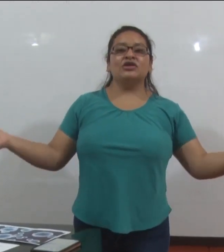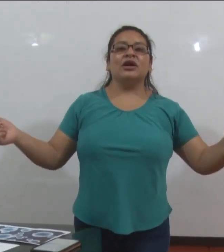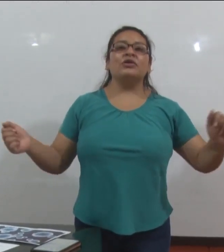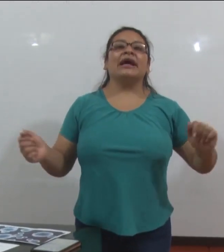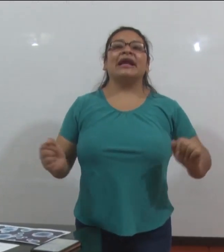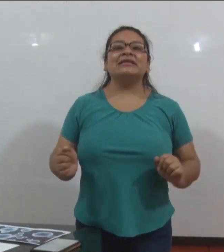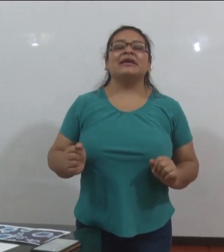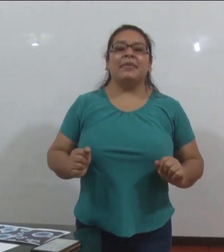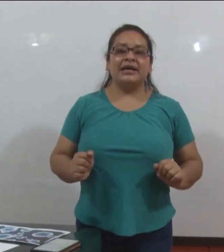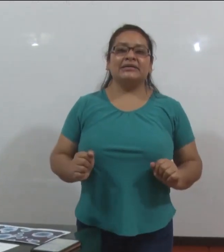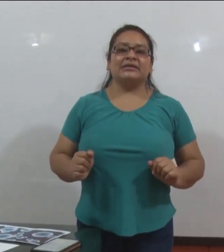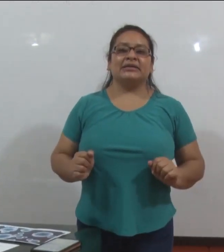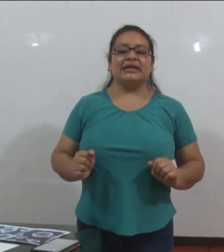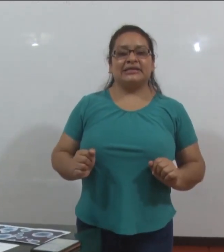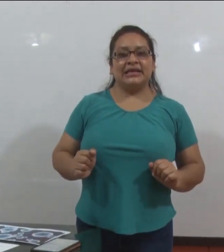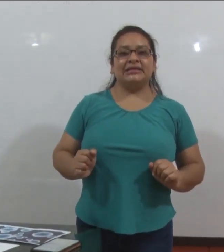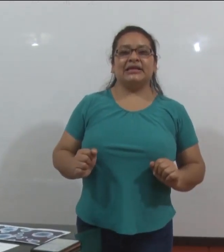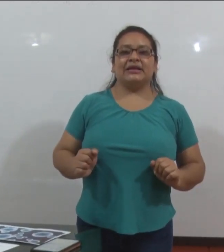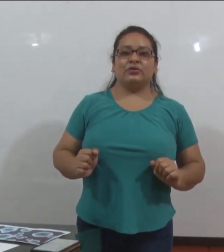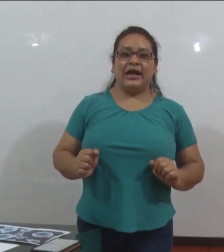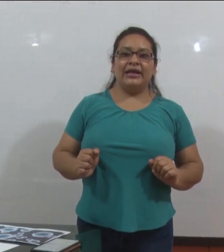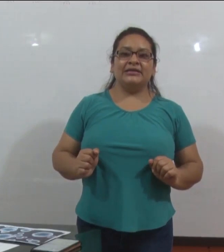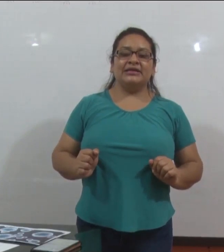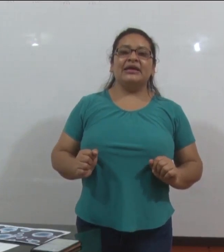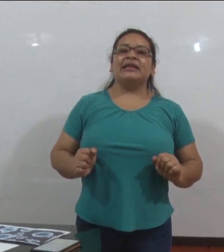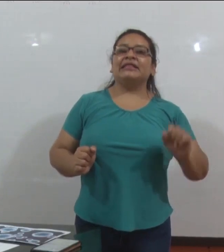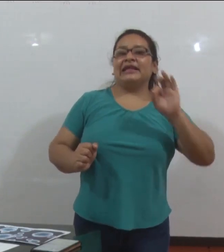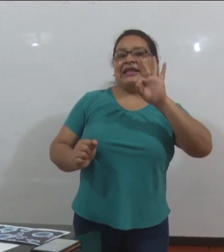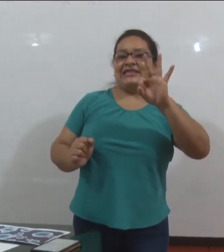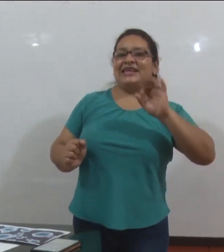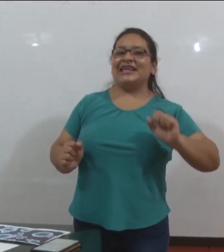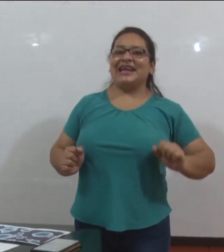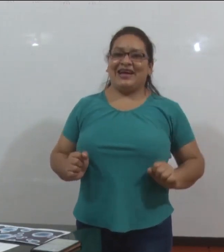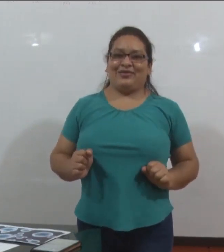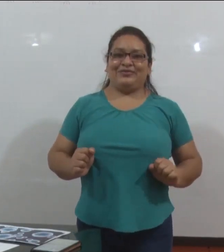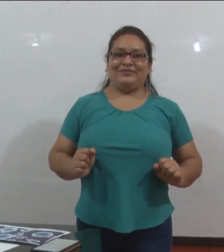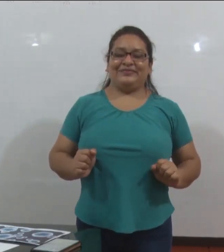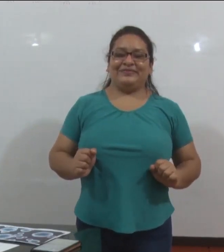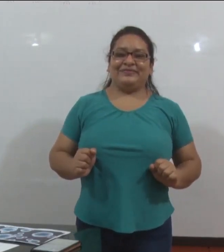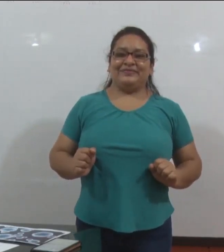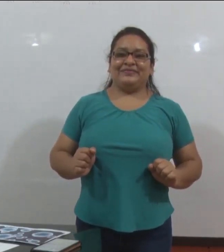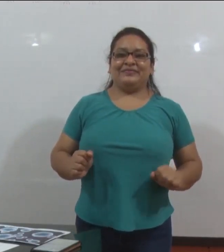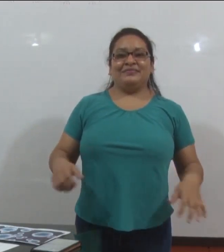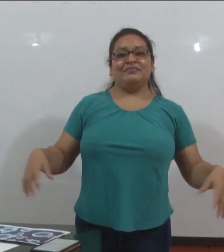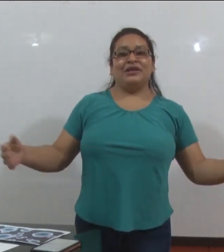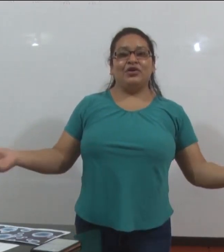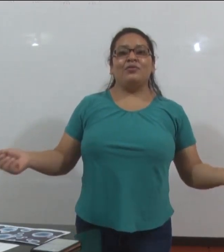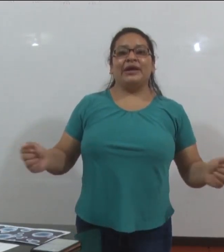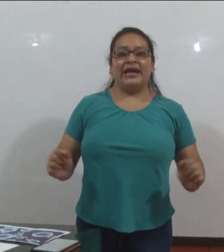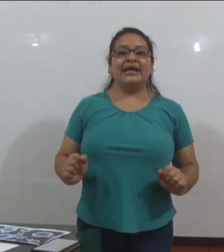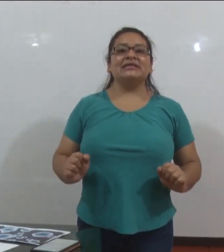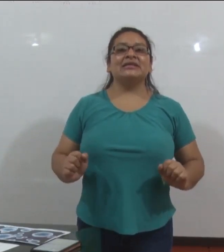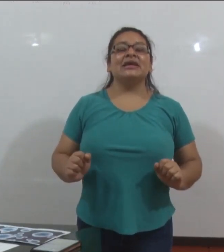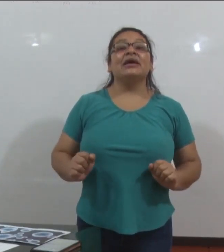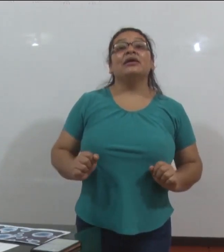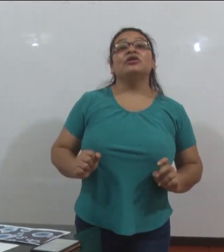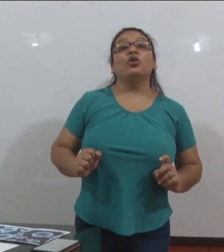Bienvenidos a una clase más de Ciencias Naturales de tercer grado. Mi nombre es